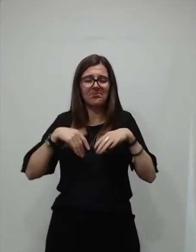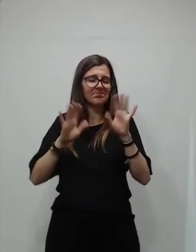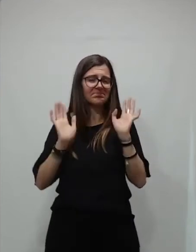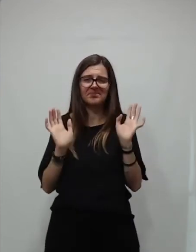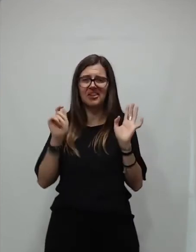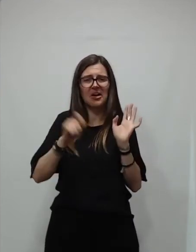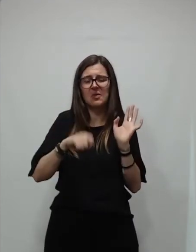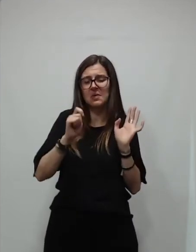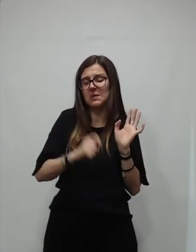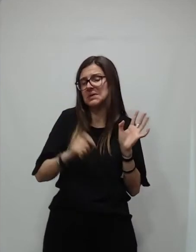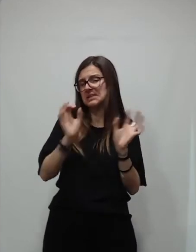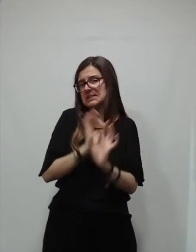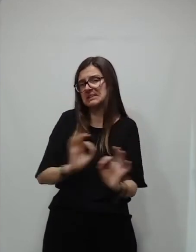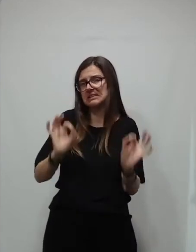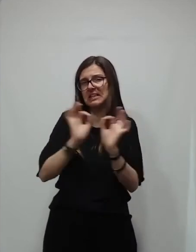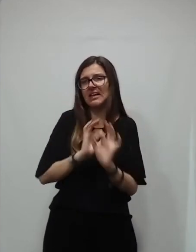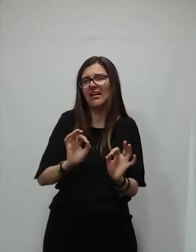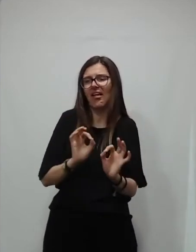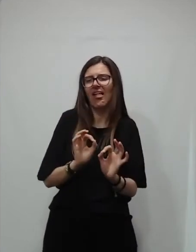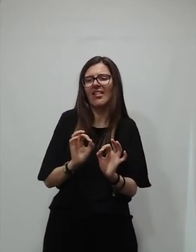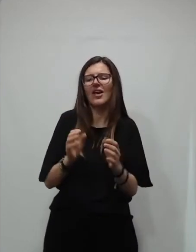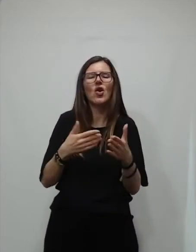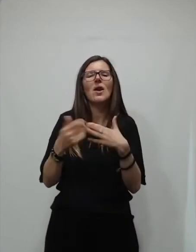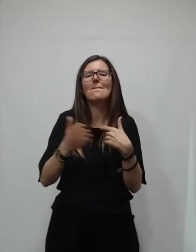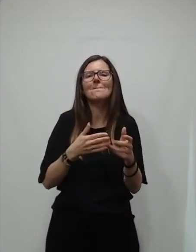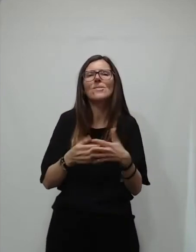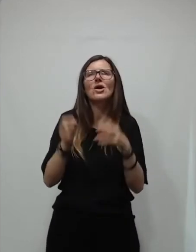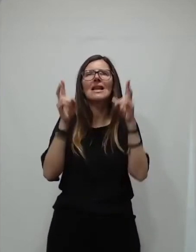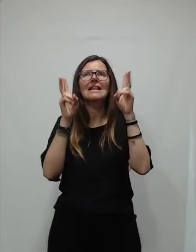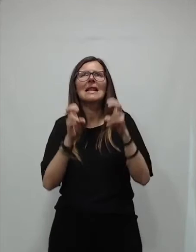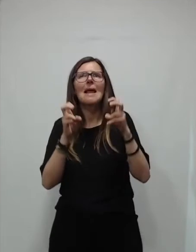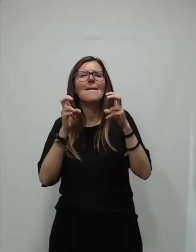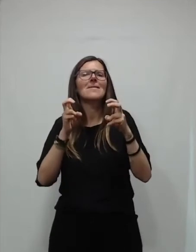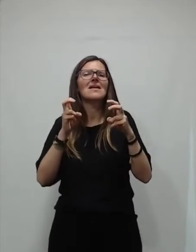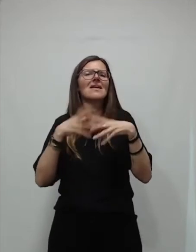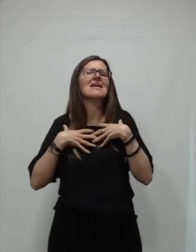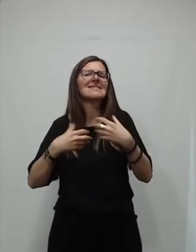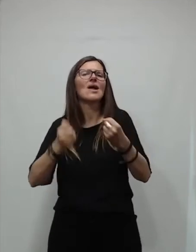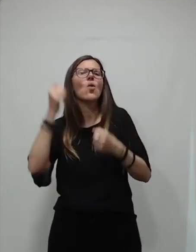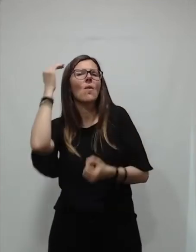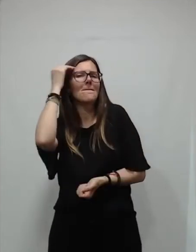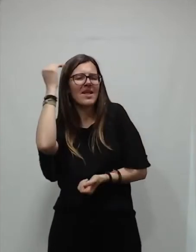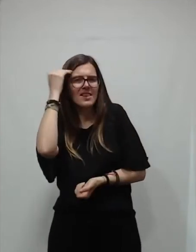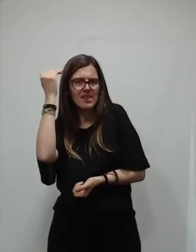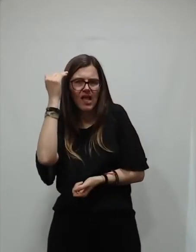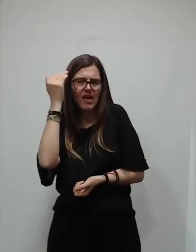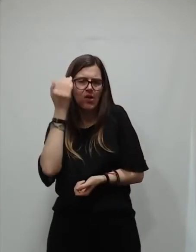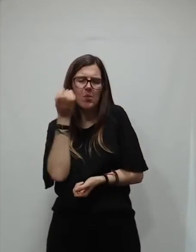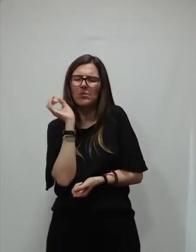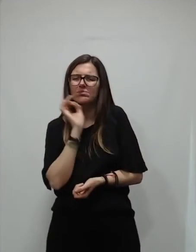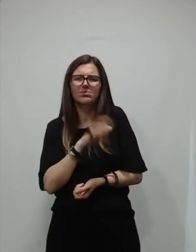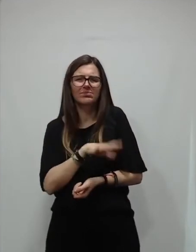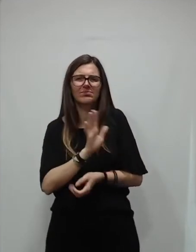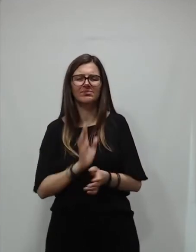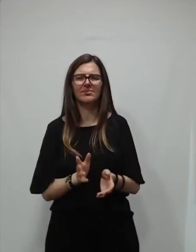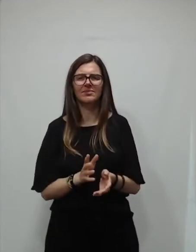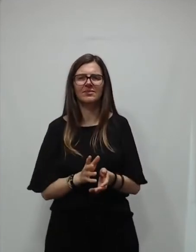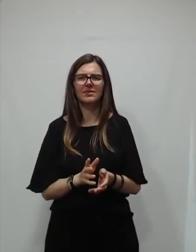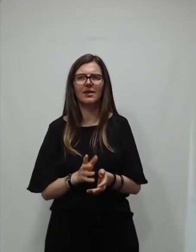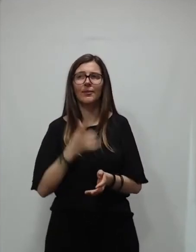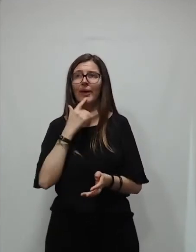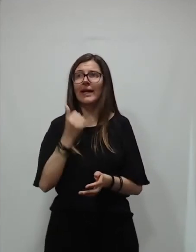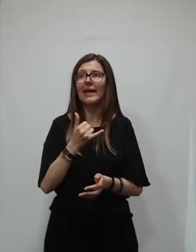conciencia de la salud mental y las reformas. Sin ir más lejos, ¿cómo se estudia la salud mental en la